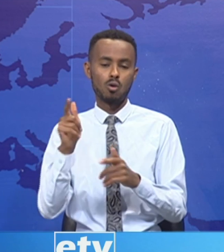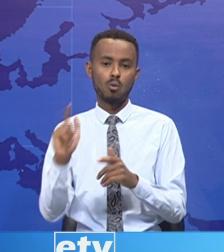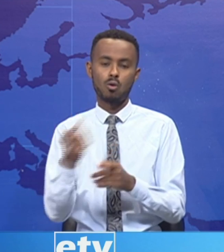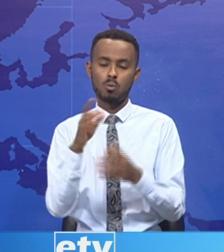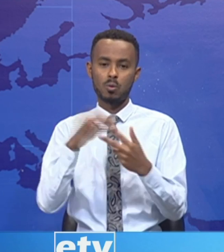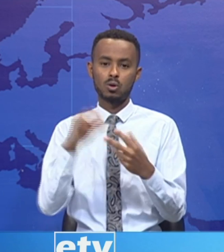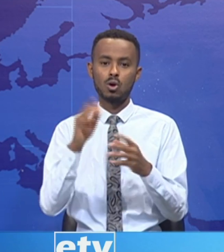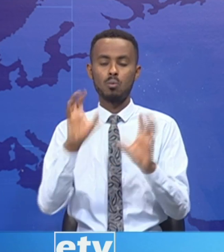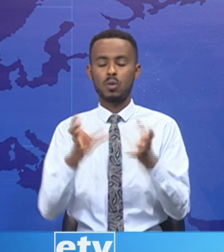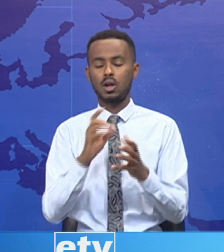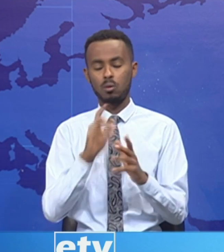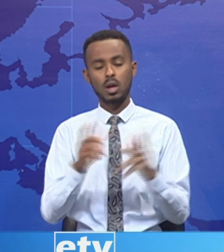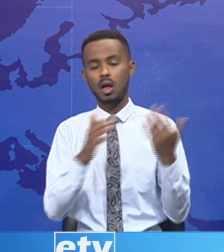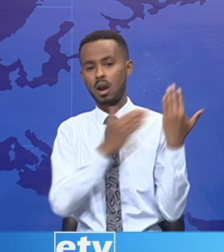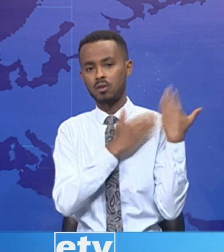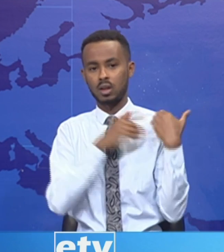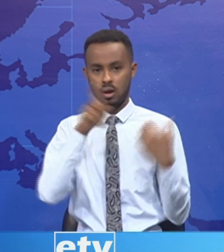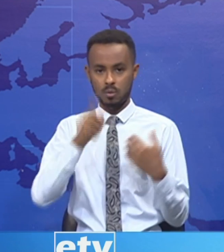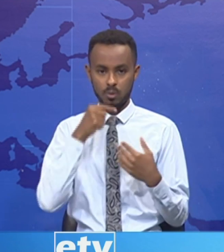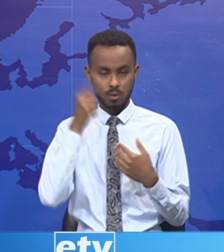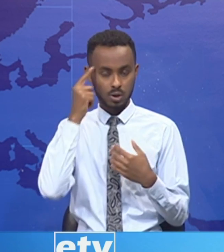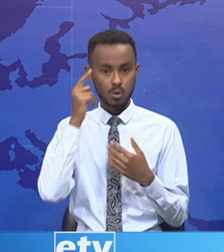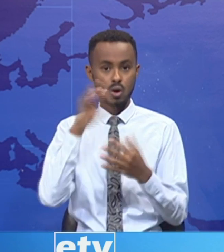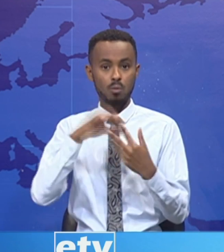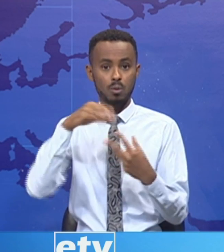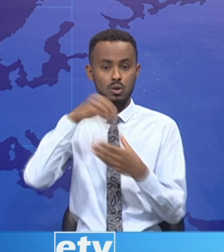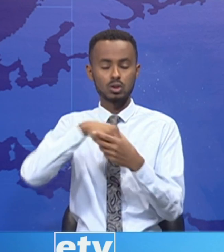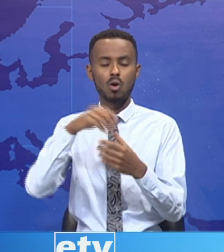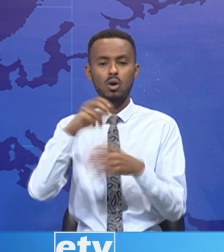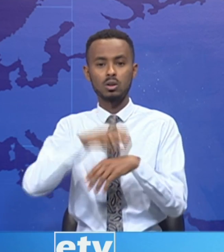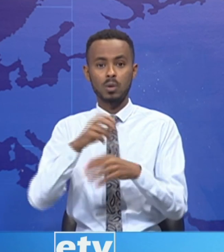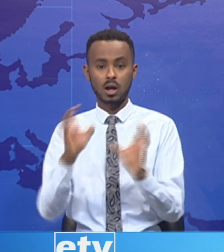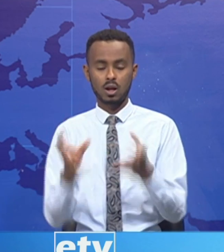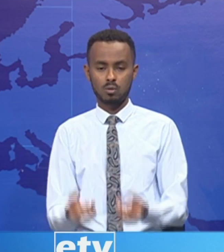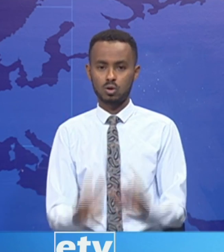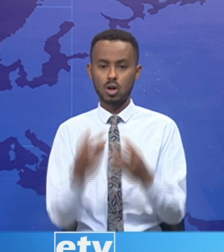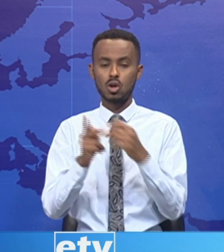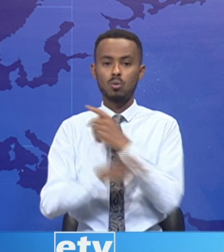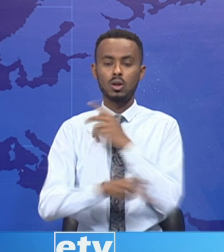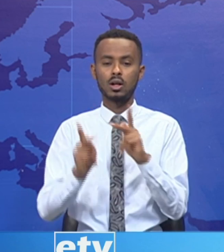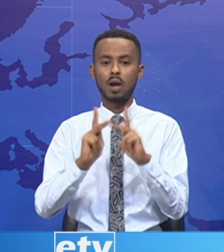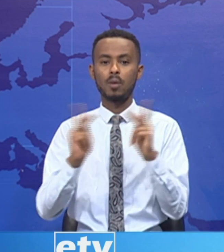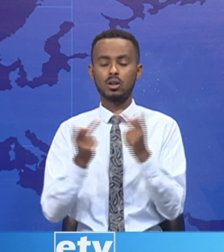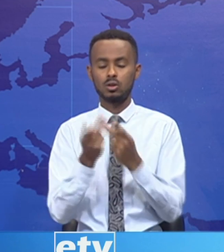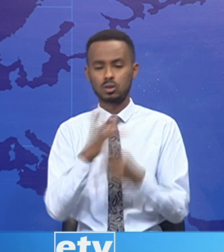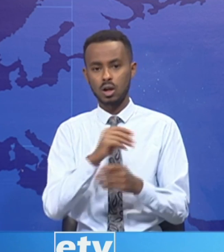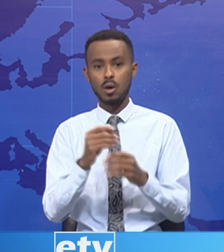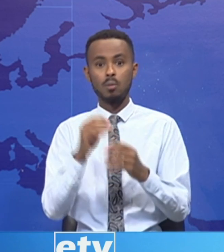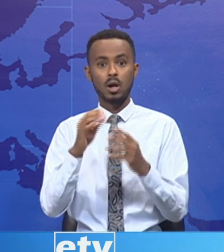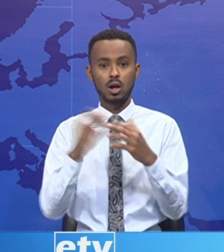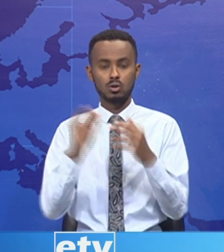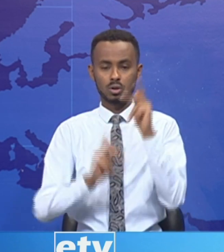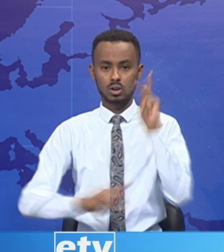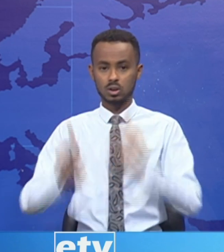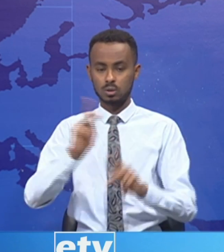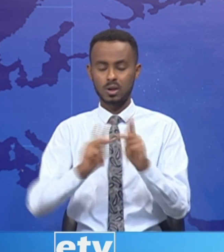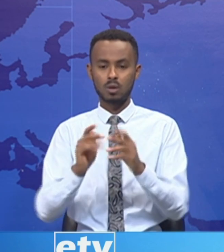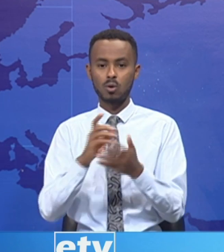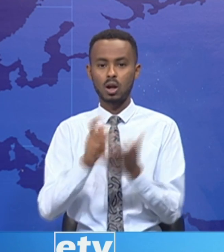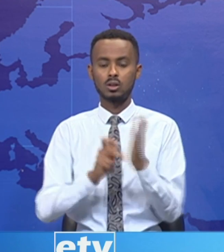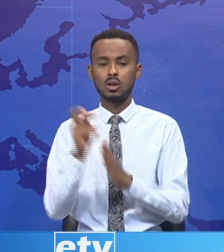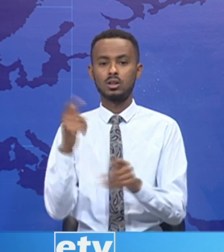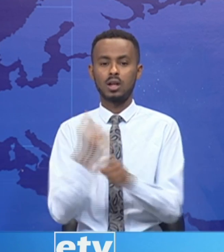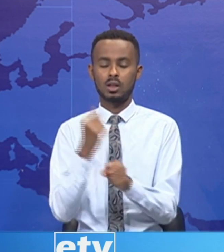ነውና ሚዲያ በጣም ትልቅ ሚና አለው ብዬ ነው ማሰብ። በምርጫ ወቅት መገናኛ ብዙሃን የፖለቲካ ፓርቲዎችንና መራጩን ህዝብ ለዲሞክራሲያዊ ምርጫ